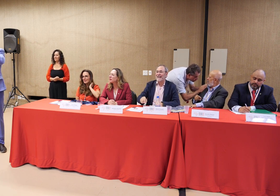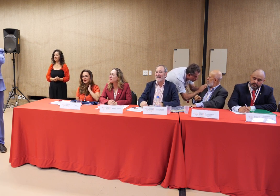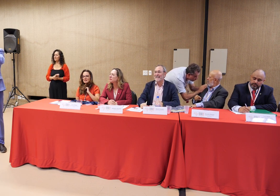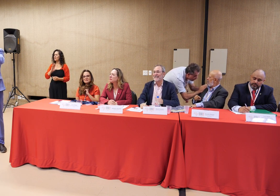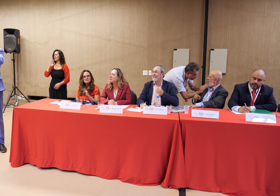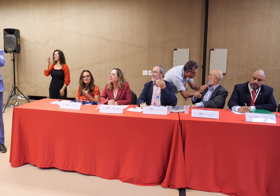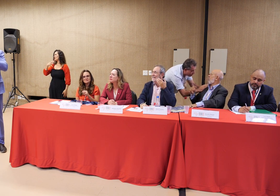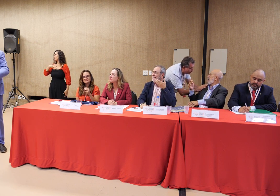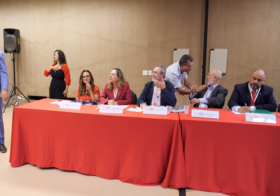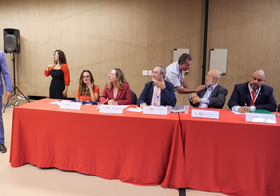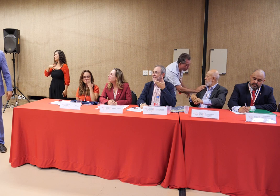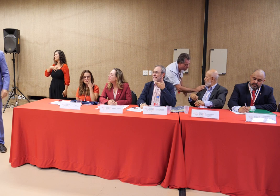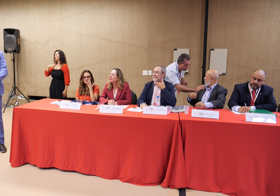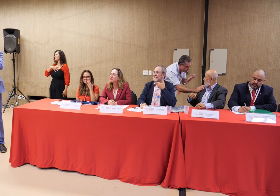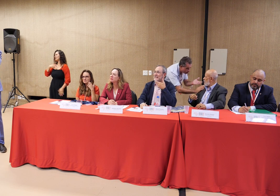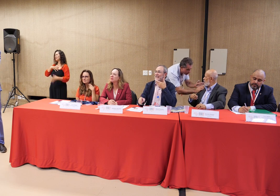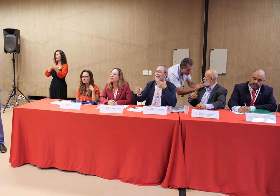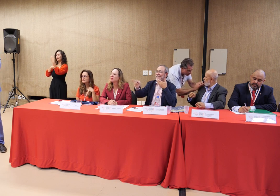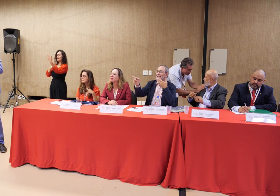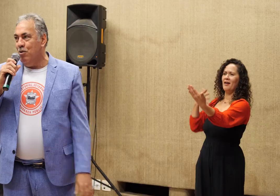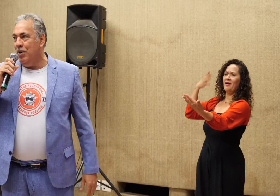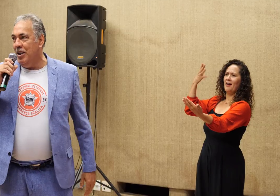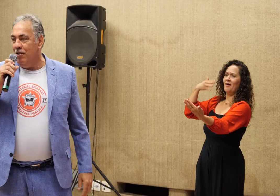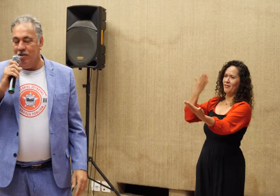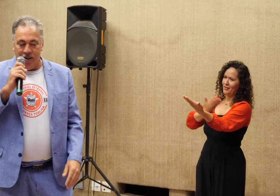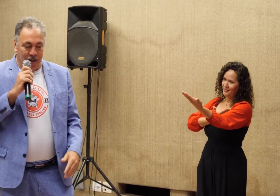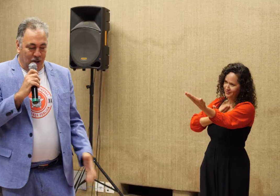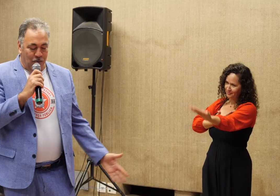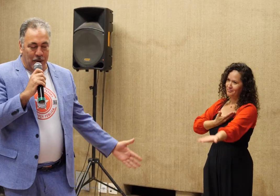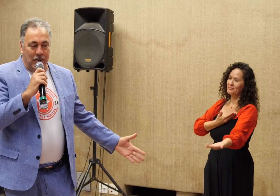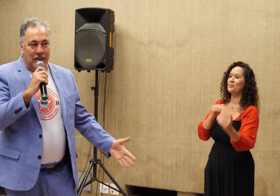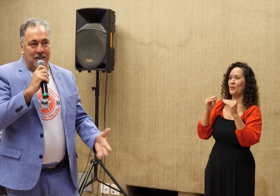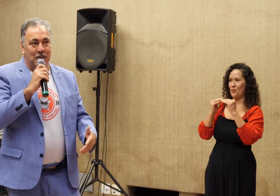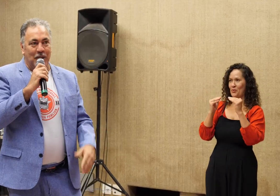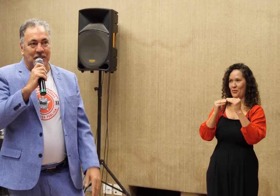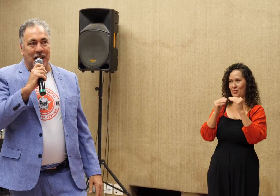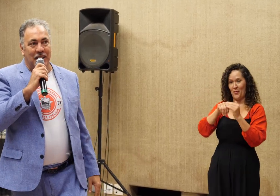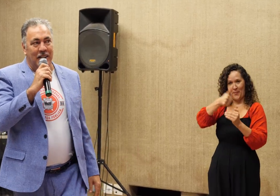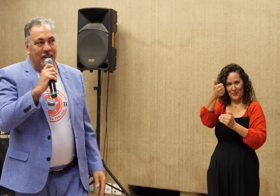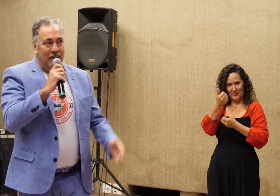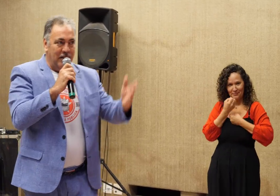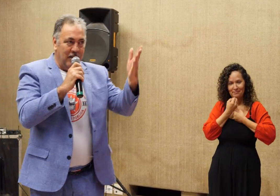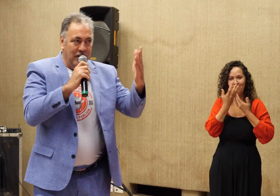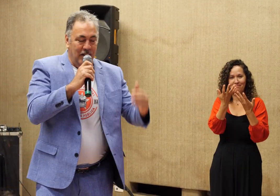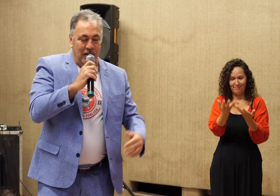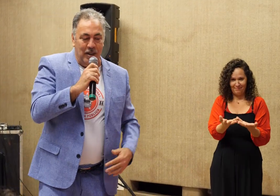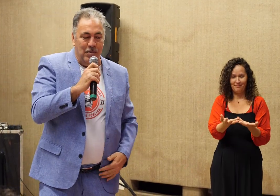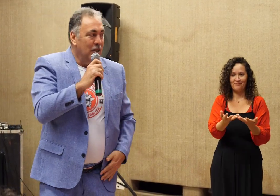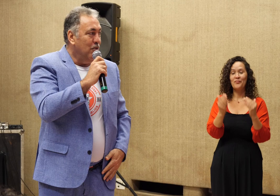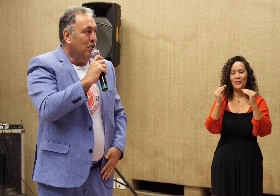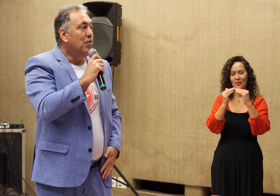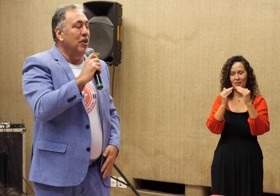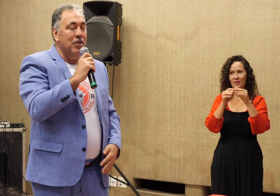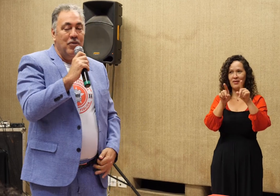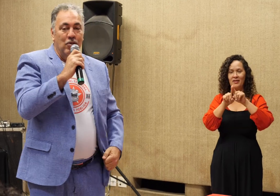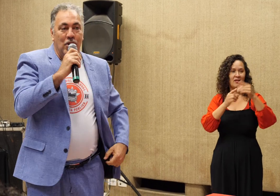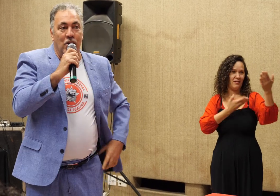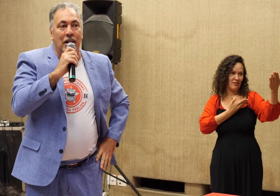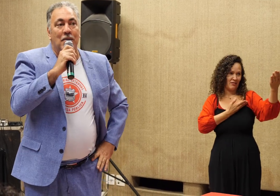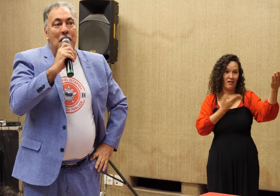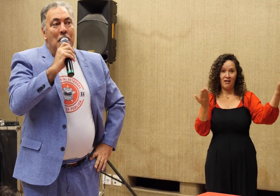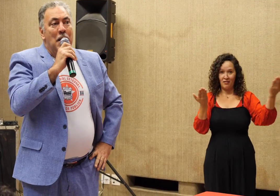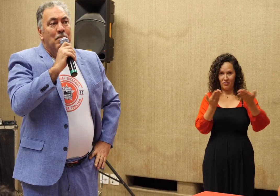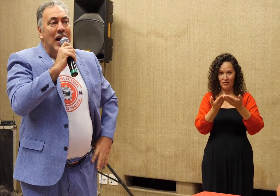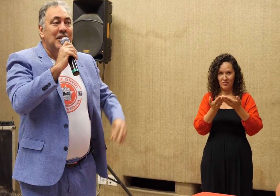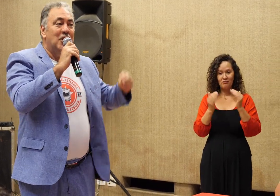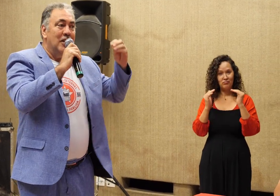Eu já me sinto contemplado pela fala do companheiro, o primeiro a se expressar aqui, e também o companheiro que falou